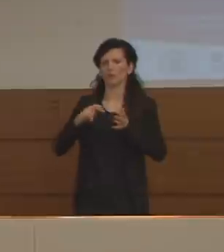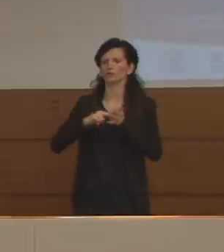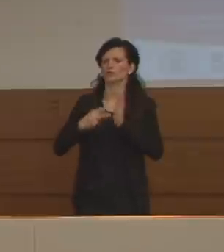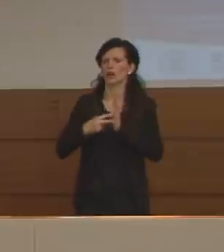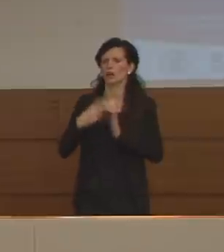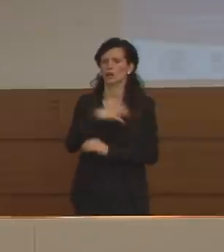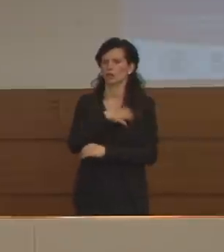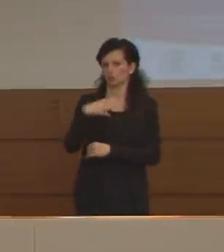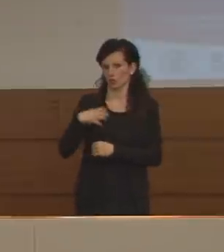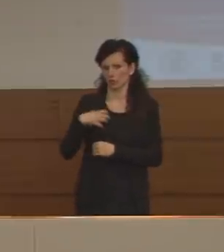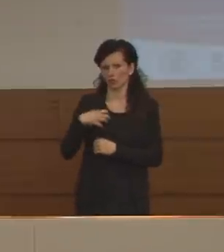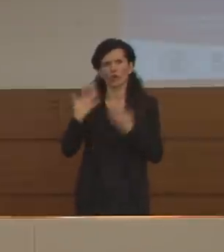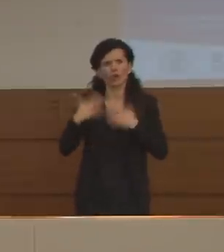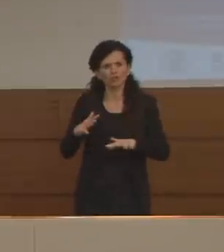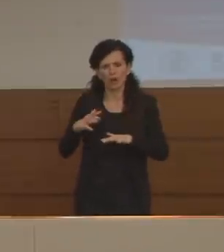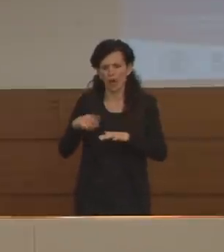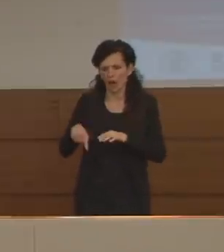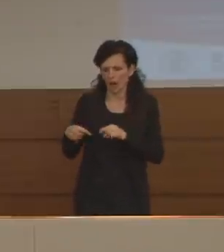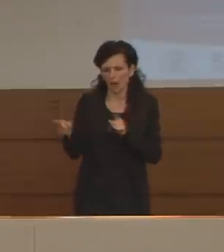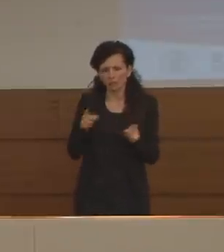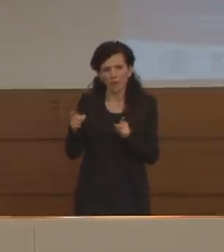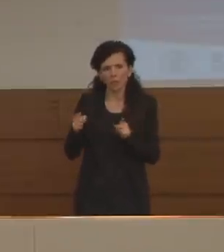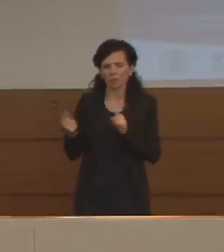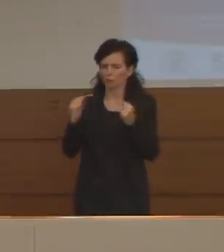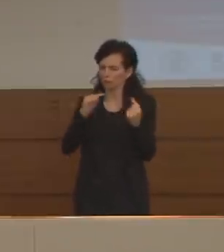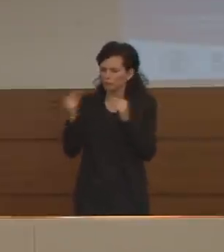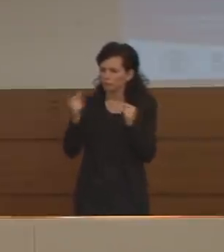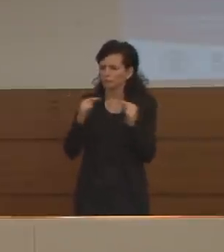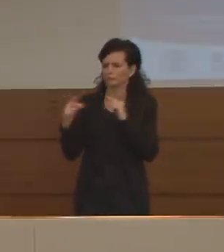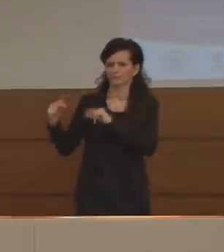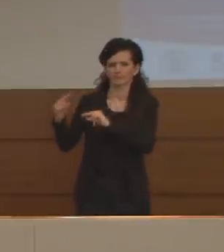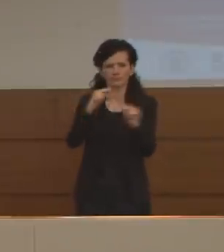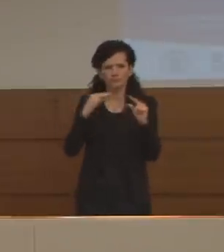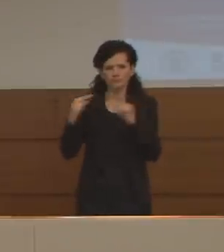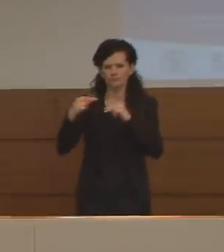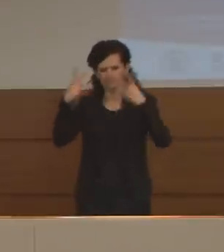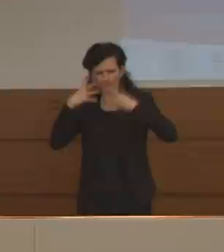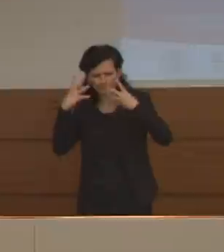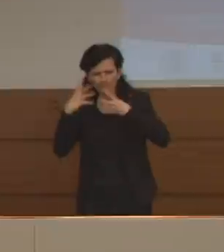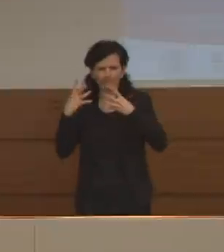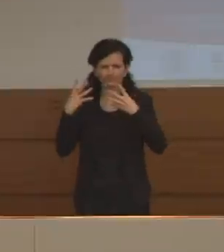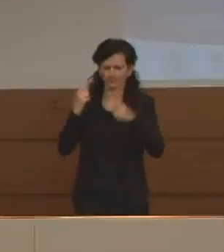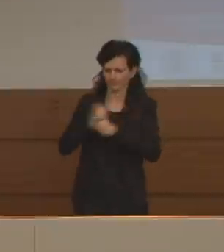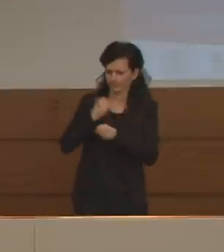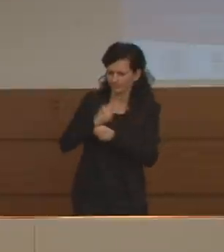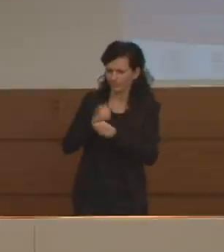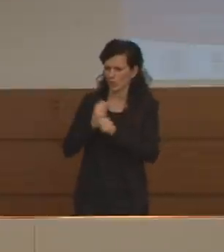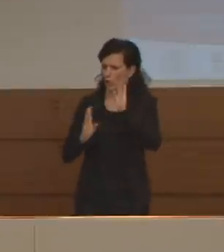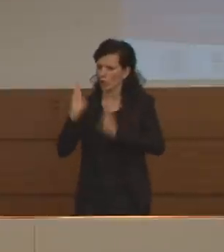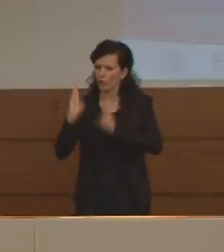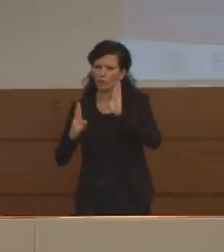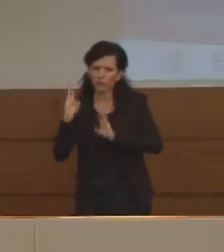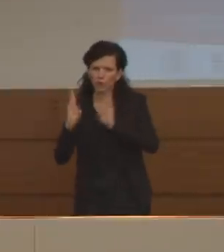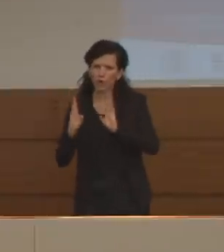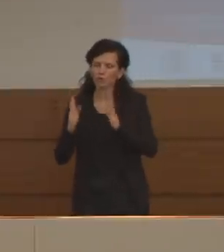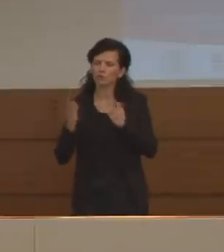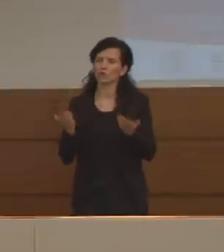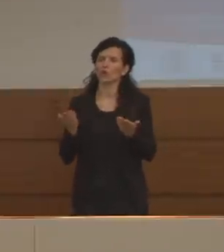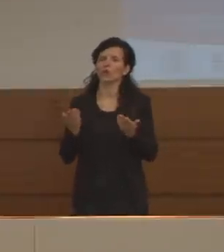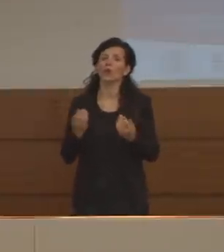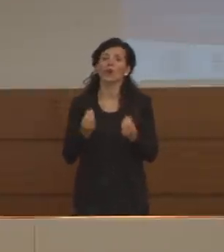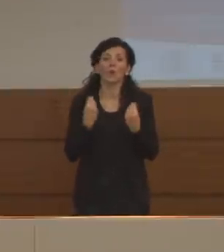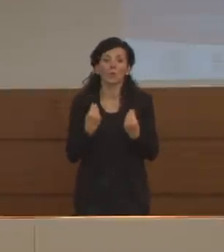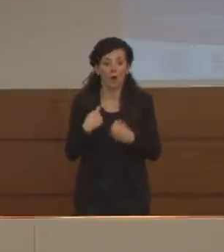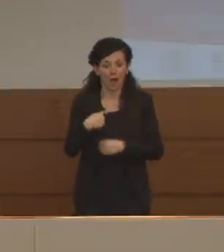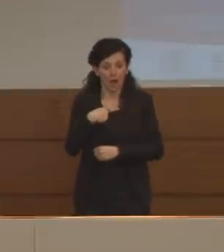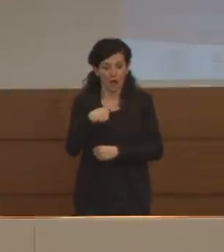che in queste ore sta discutendo sta elaborando si sta confrontando io quando